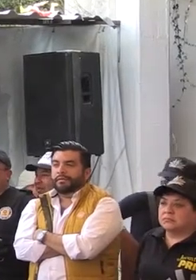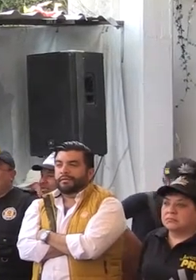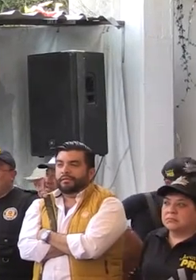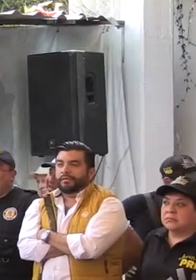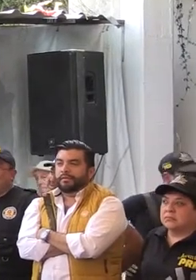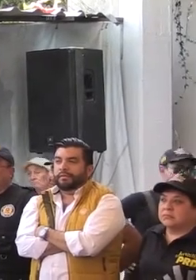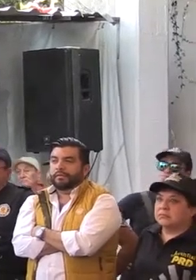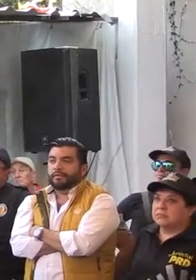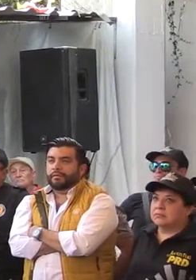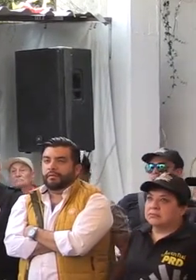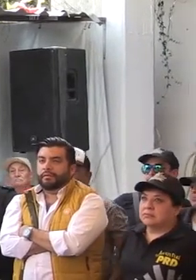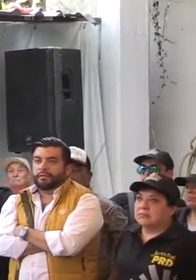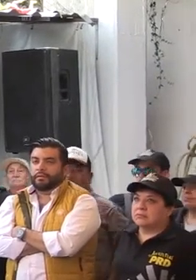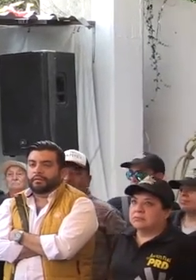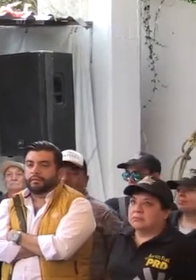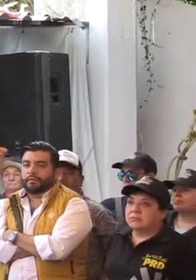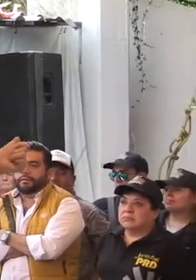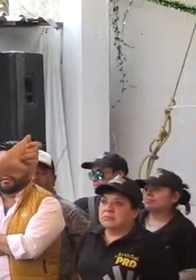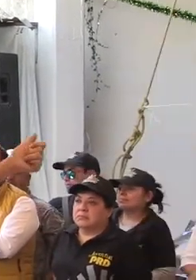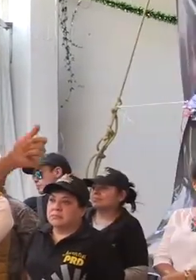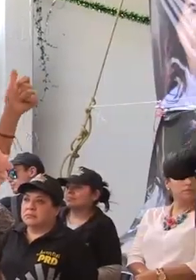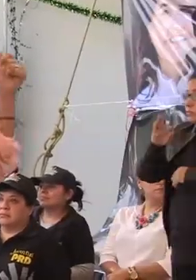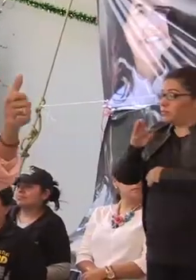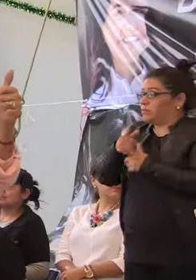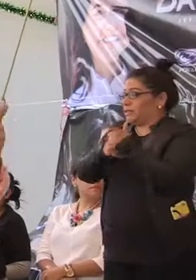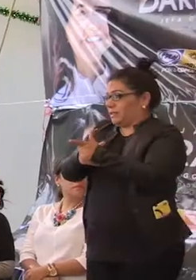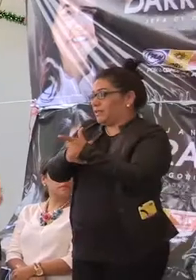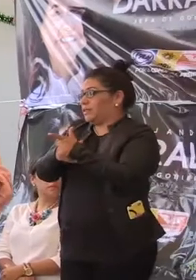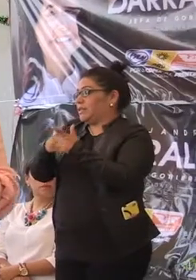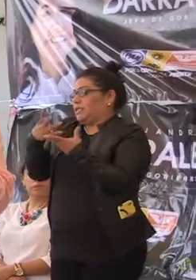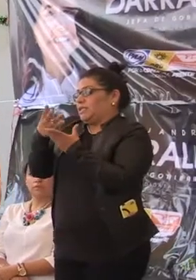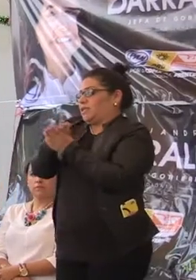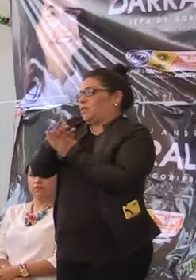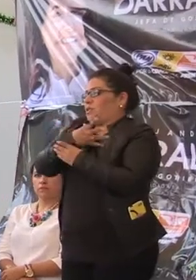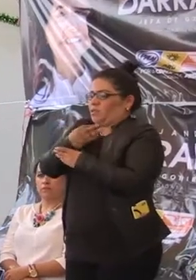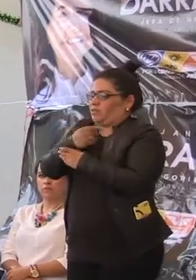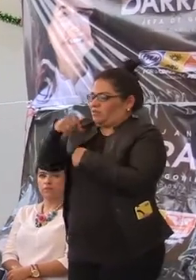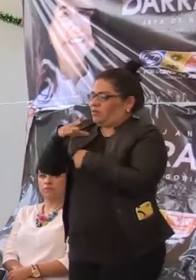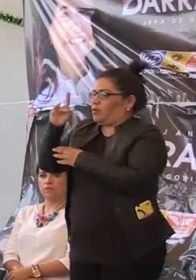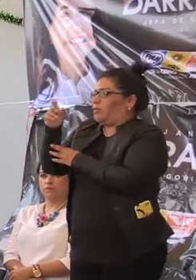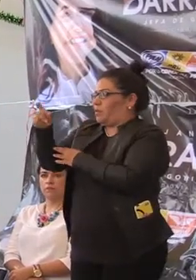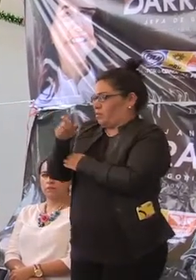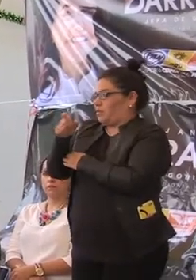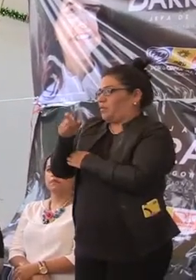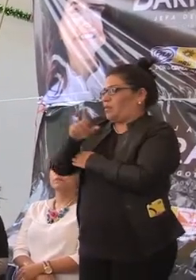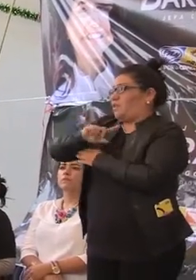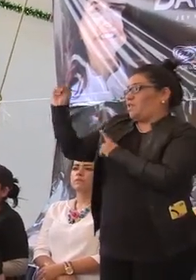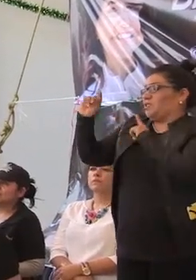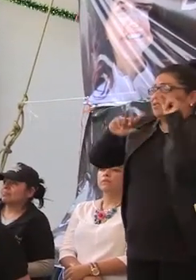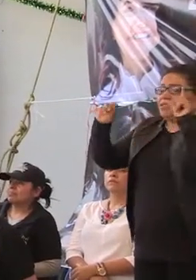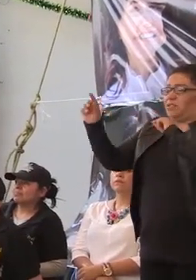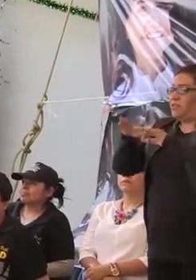importante, lo que más queremos es que en medida de lo posible estén con sus hijos. En esta ciudad hay mujeres que se van